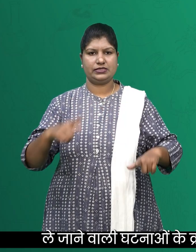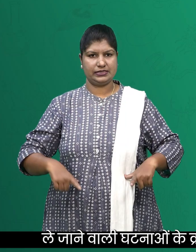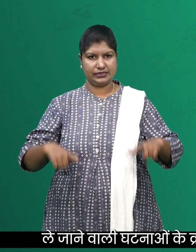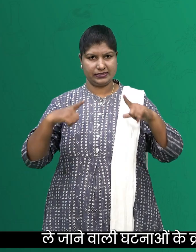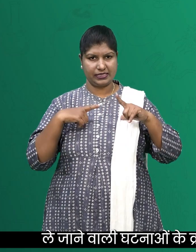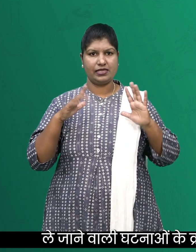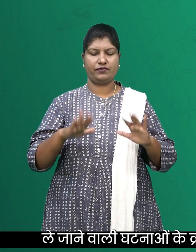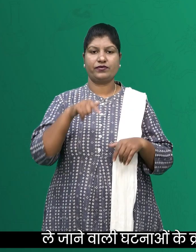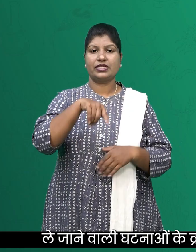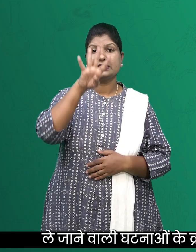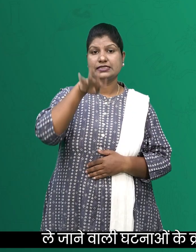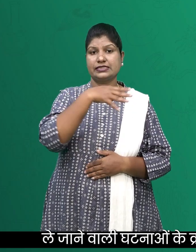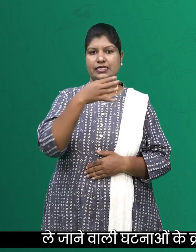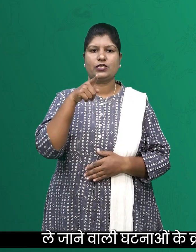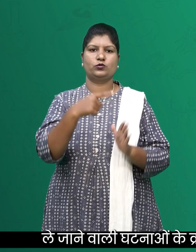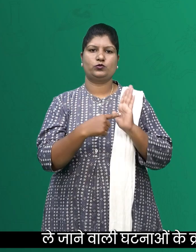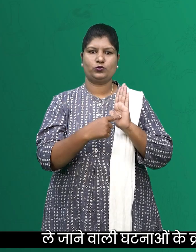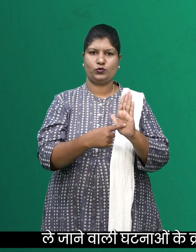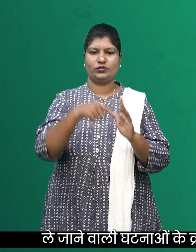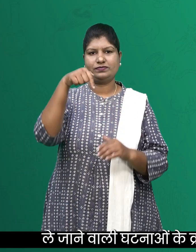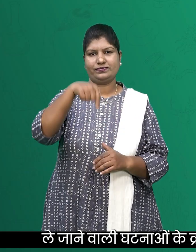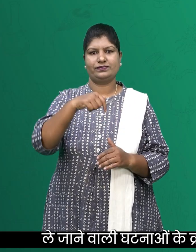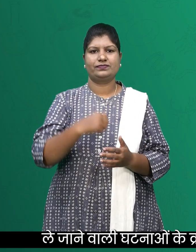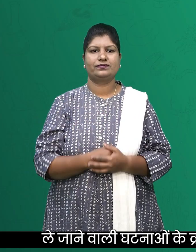को यहाँ देखिए।